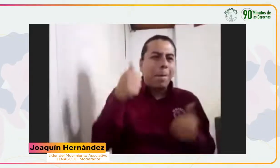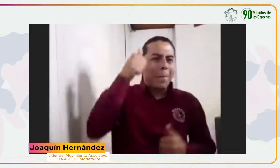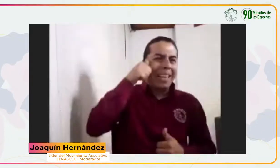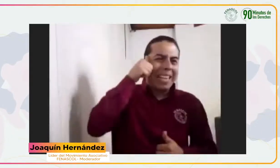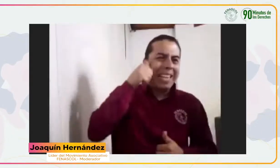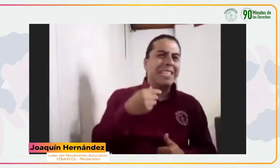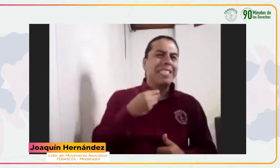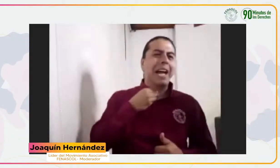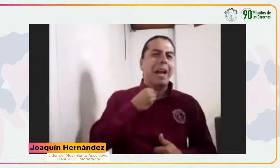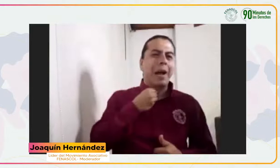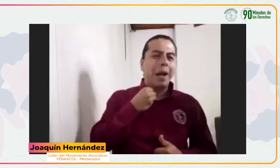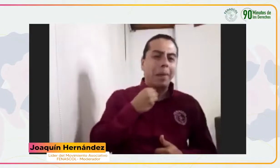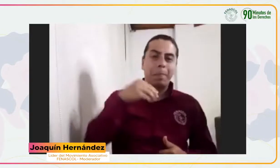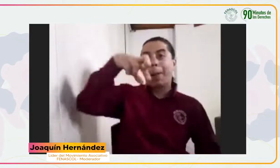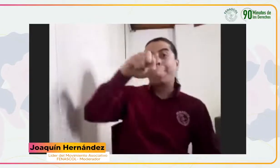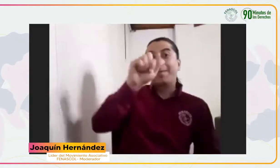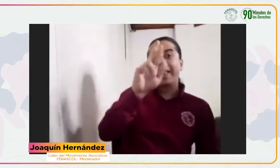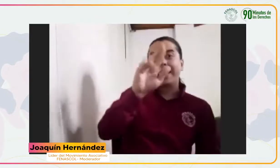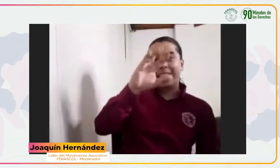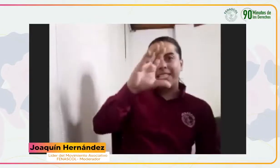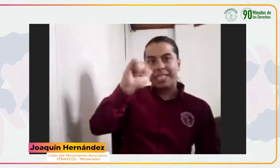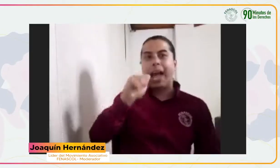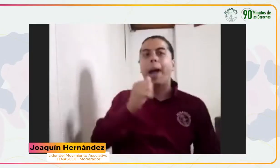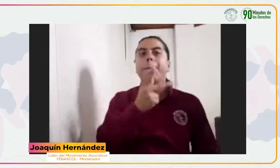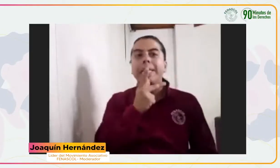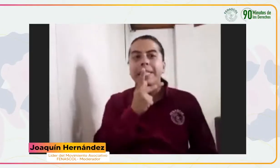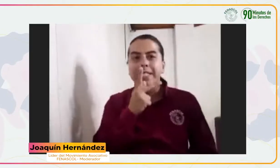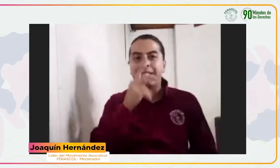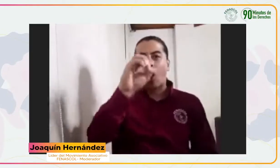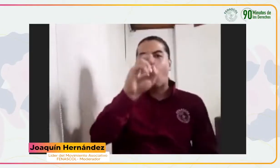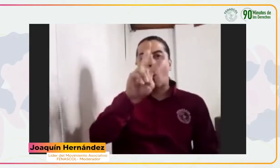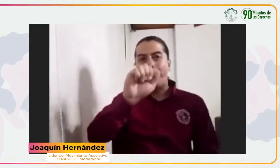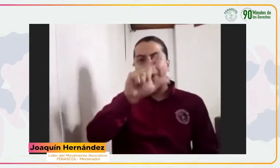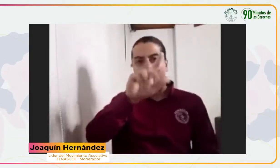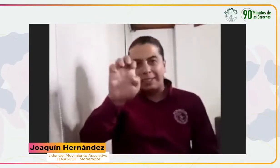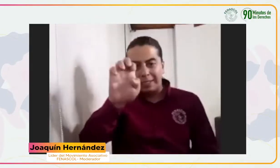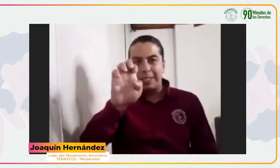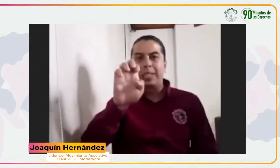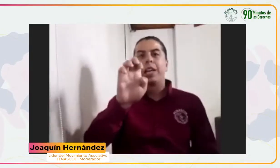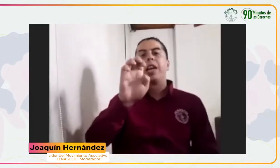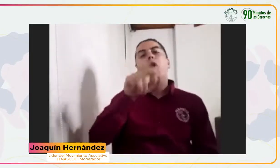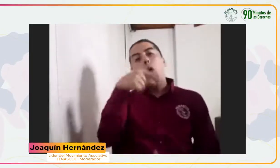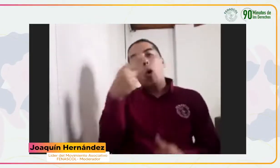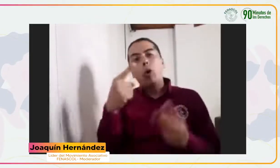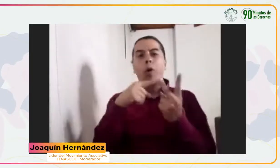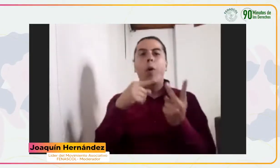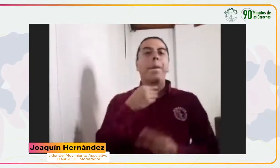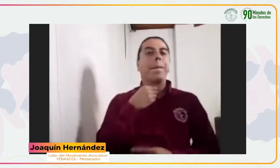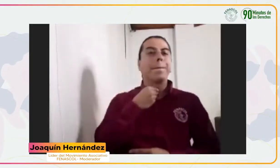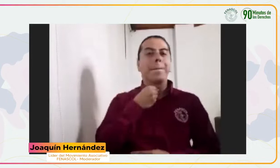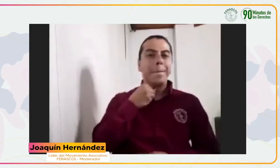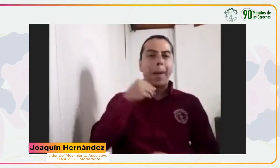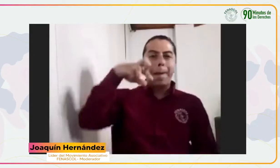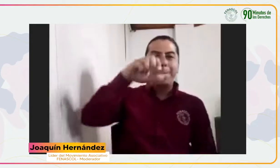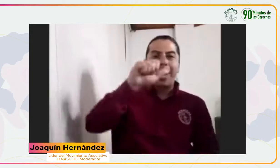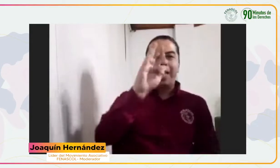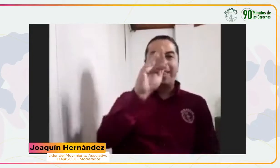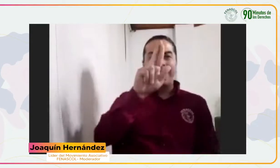reconocer aquellas lideresas como Patricia Ovalle, también